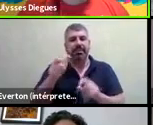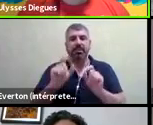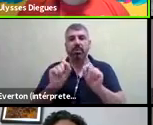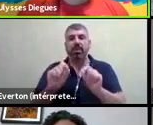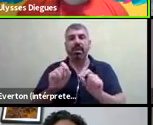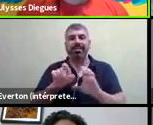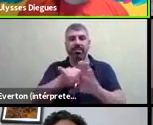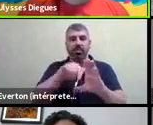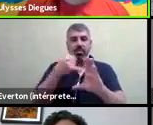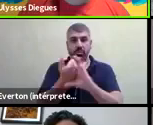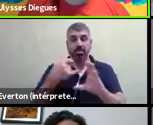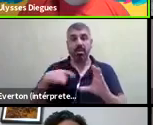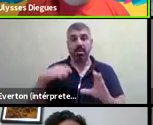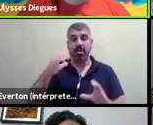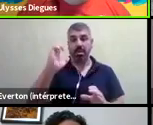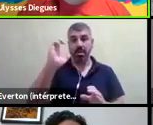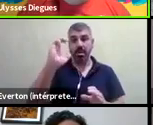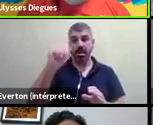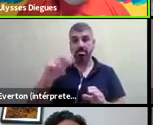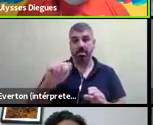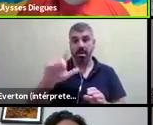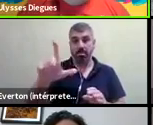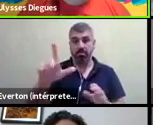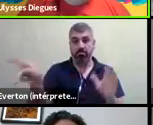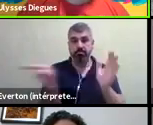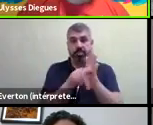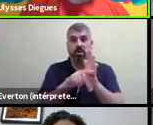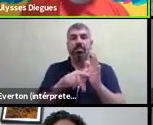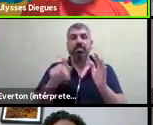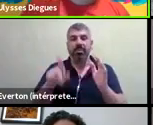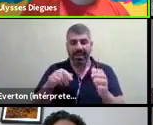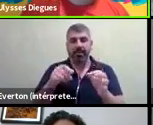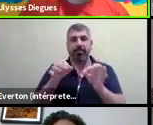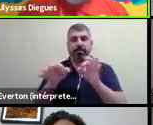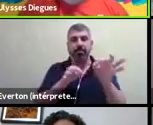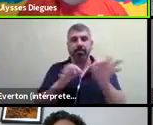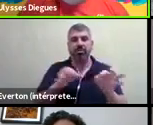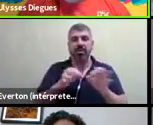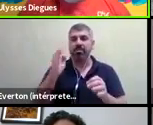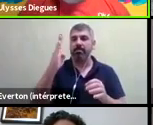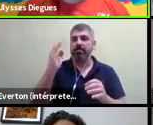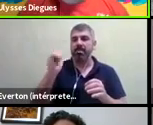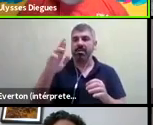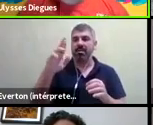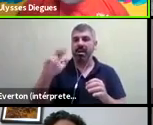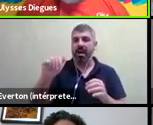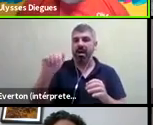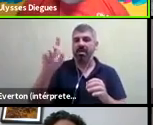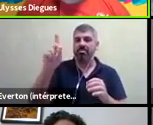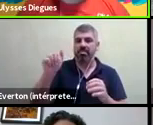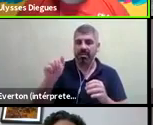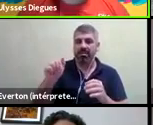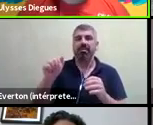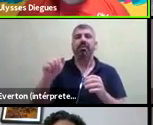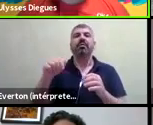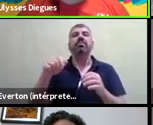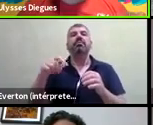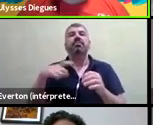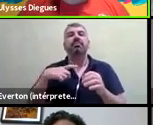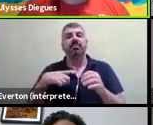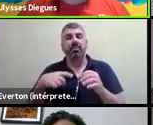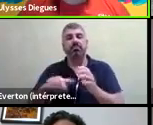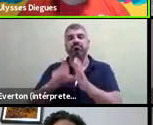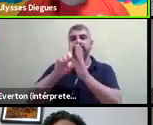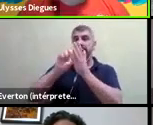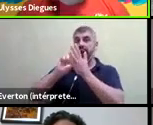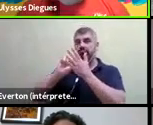YouTube, então é só vocês procurarem lá Projeto Brincadas, todas as nossas horas da brincada anteriores nós já colocamos lá e a de hoje